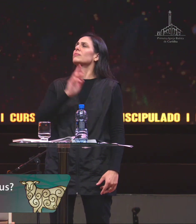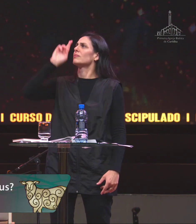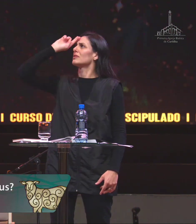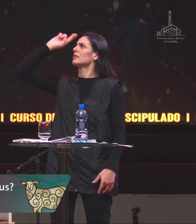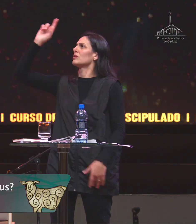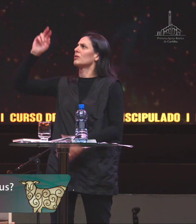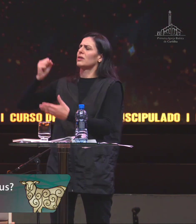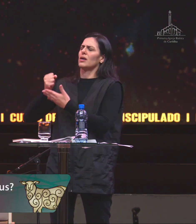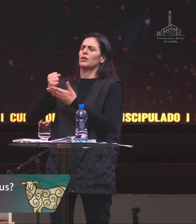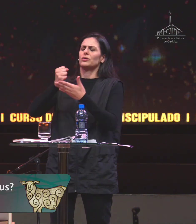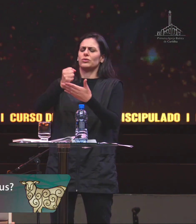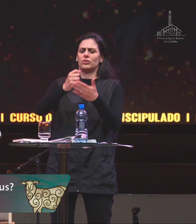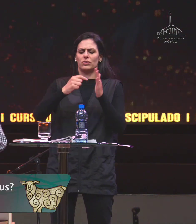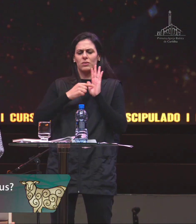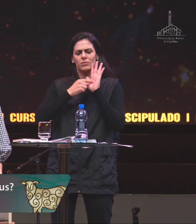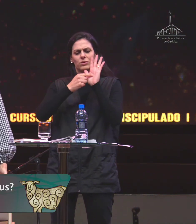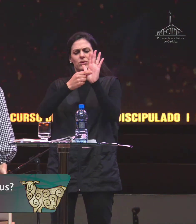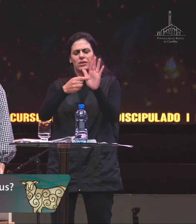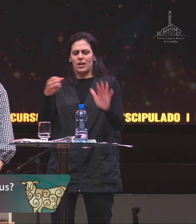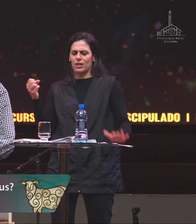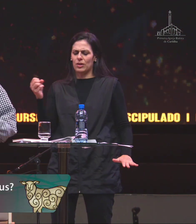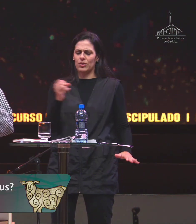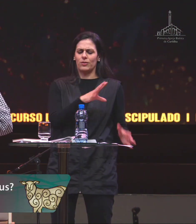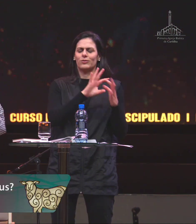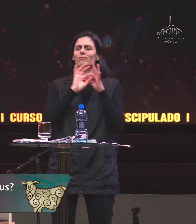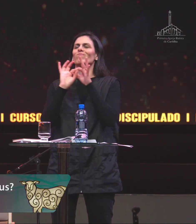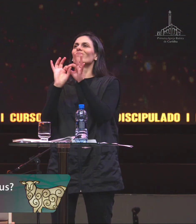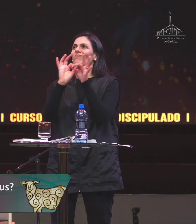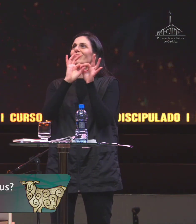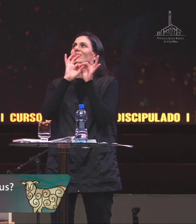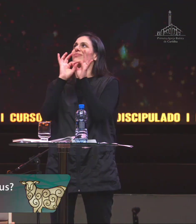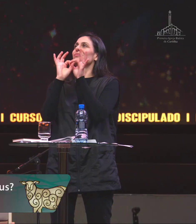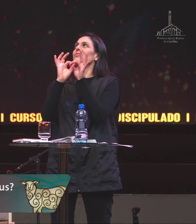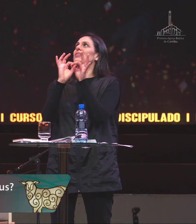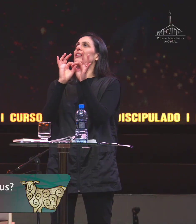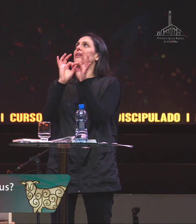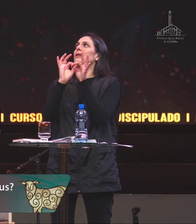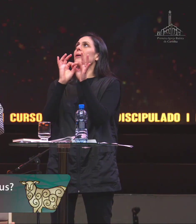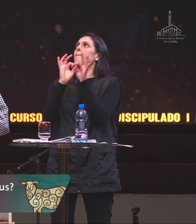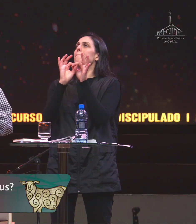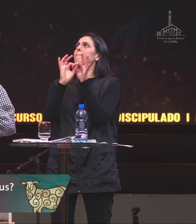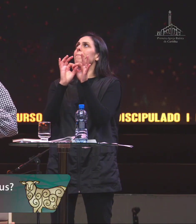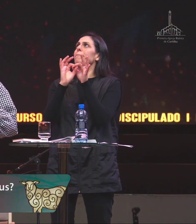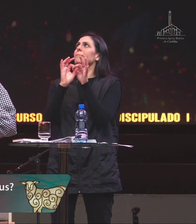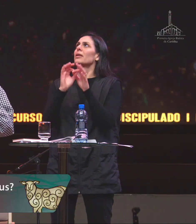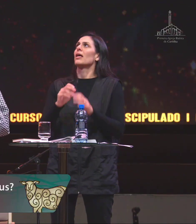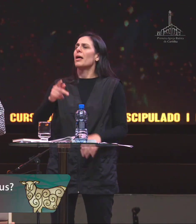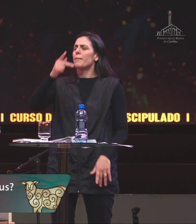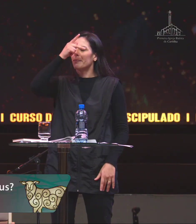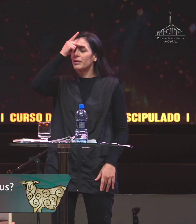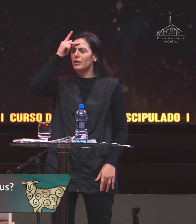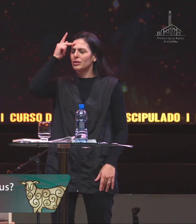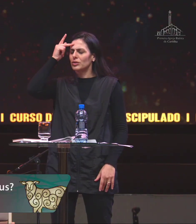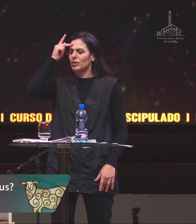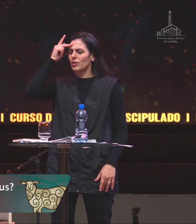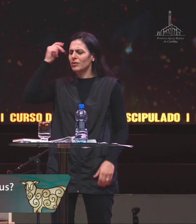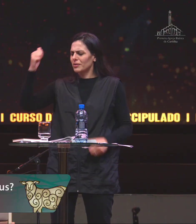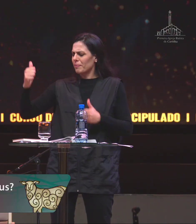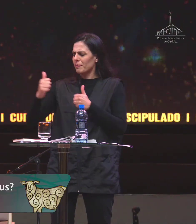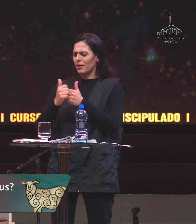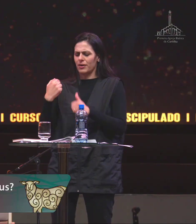transformação. E para isso eu oro, Deus, quebranta o coração dos meus irmãos aqui. Deus, que todo o espírito de orgulho, toda